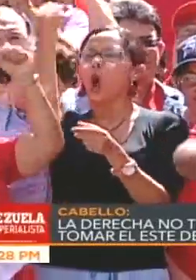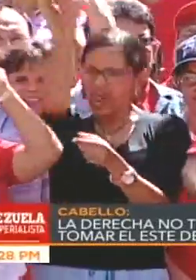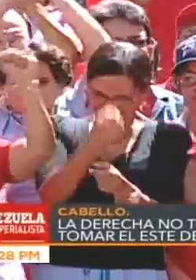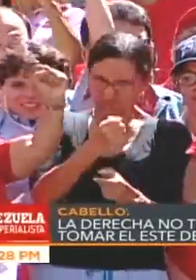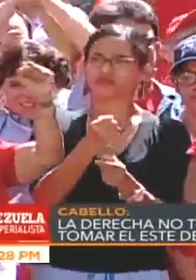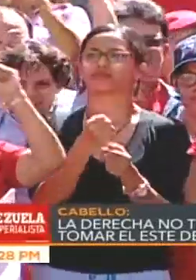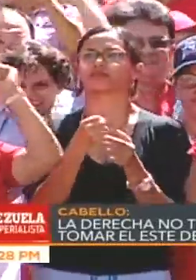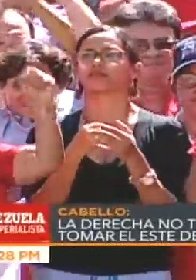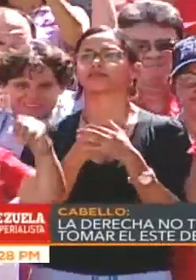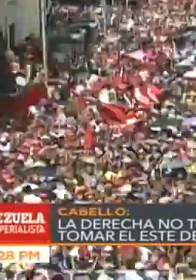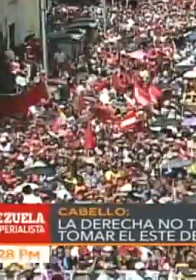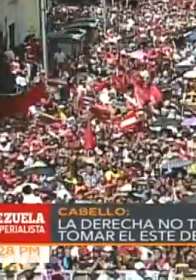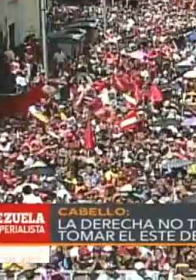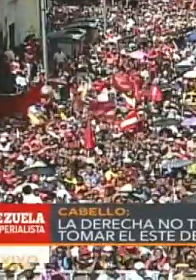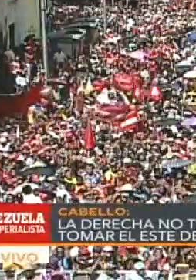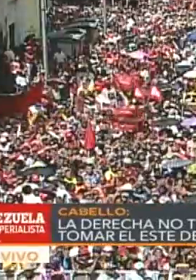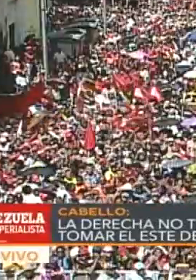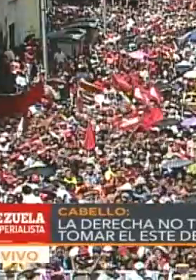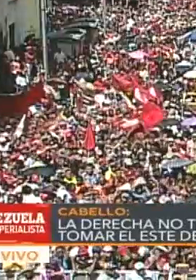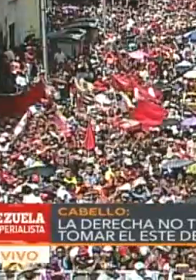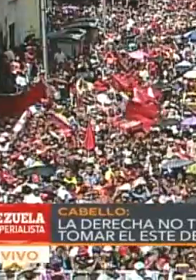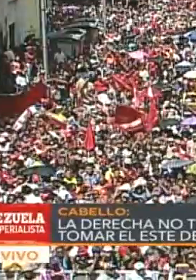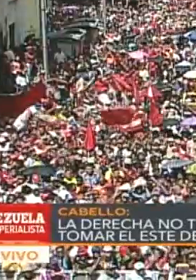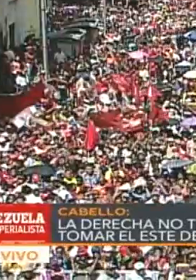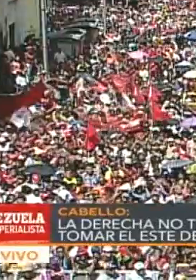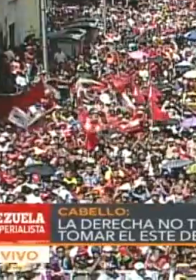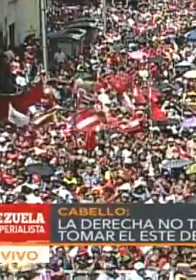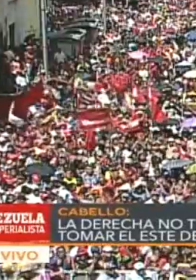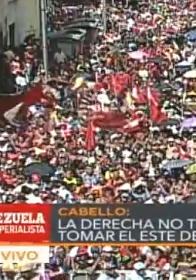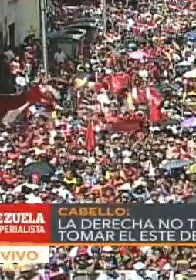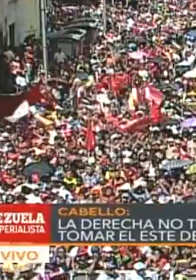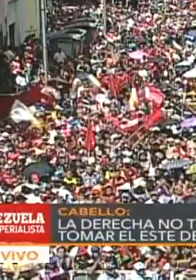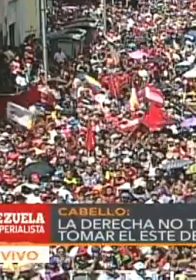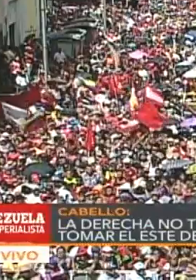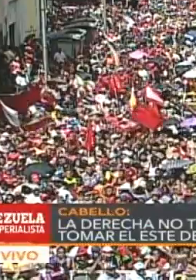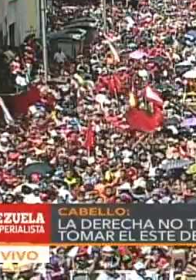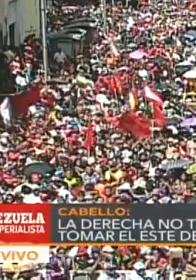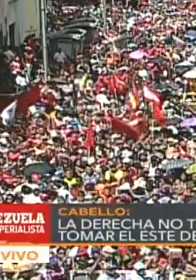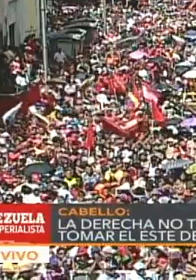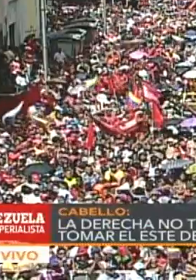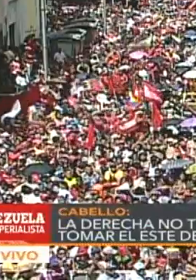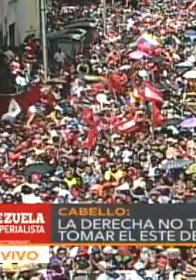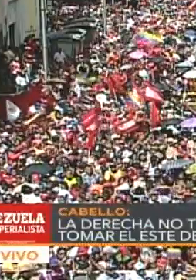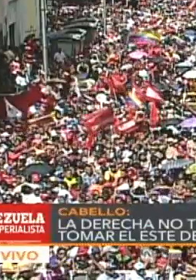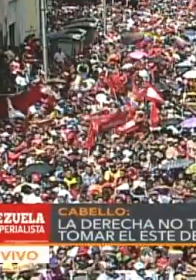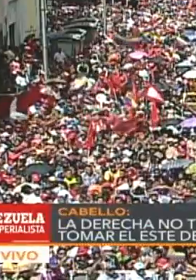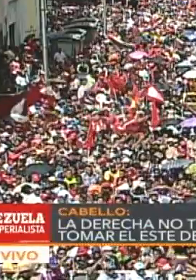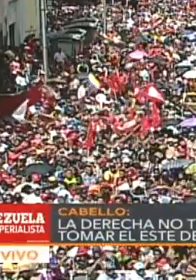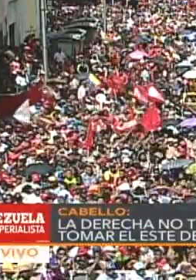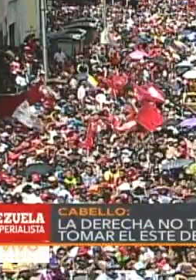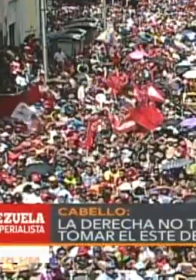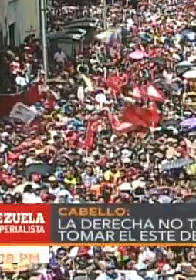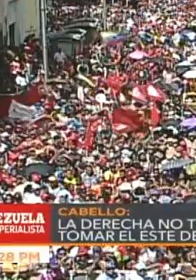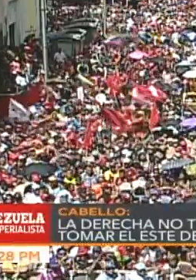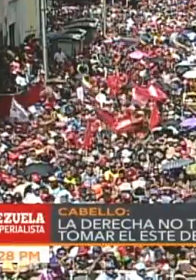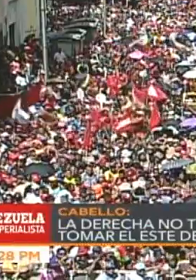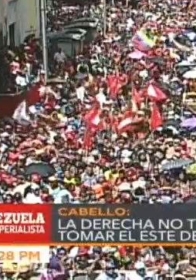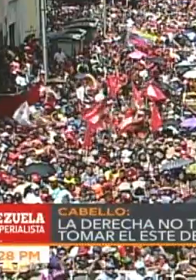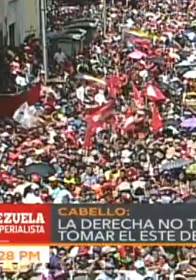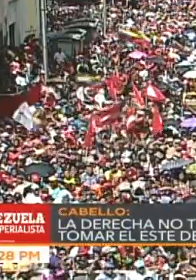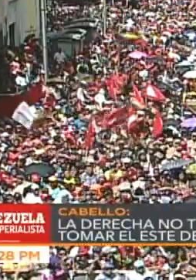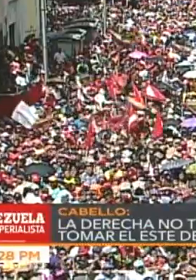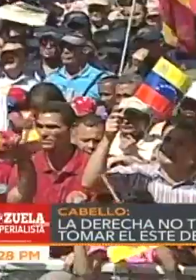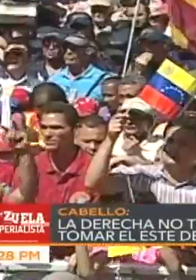va. Ni Nicolás se va, ni ellos volverán a gobernar este país.